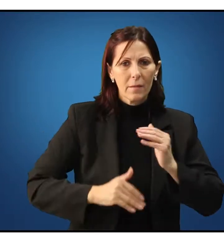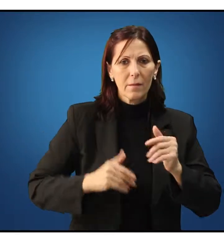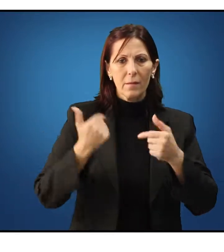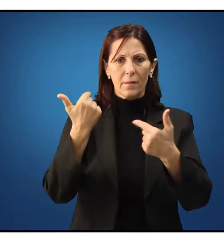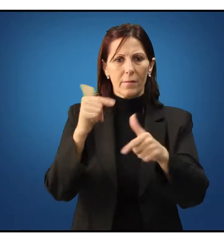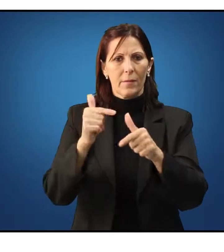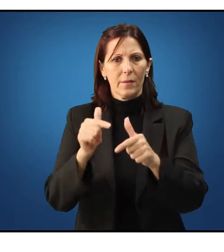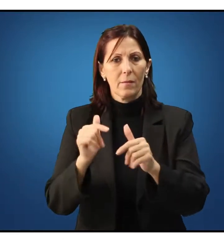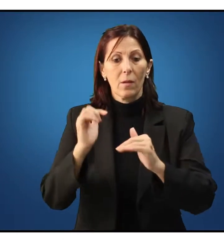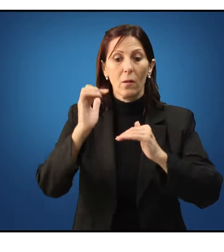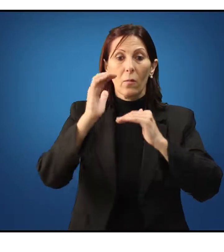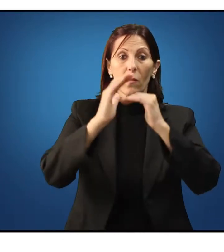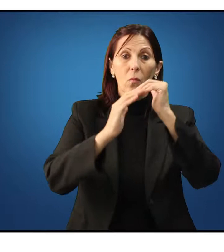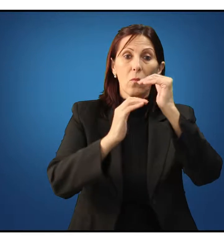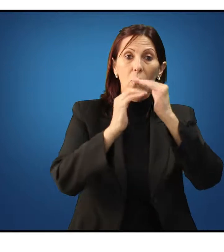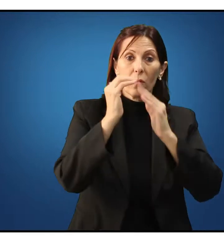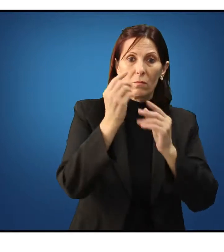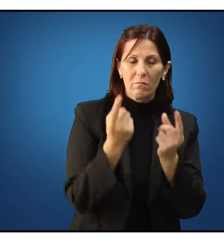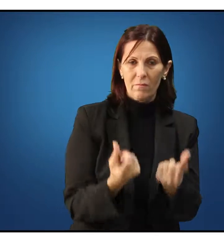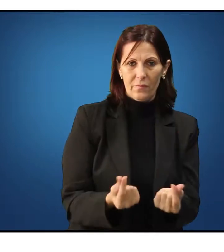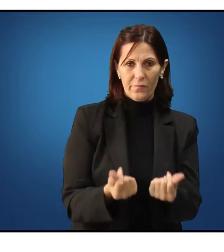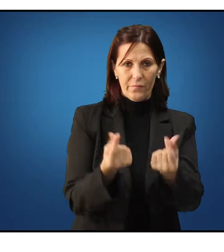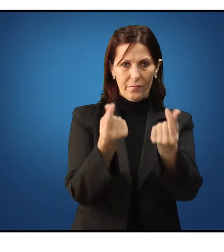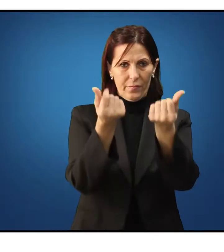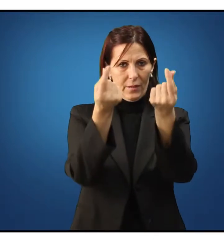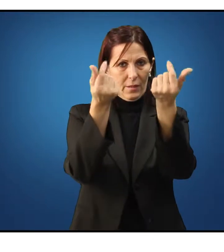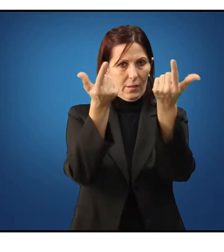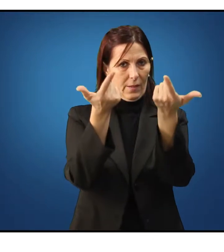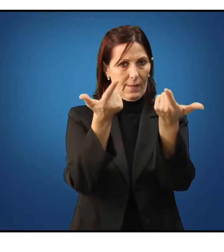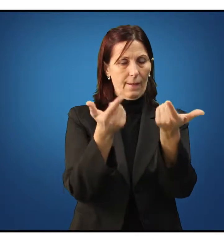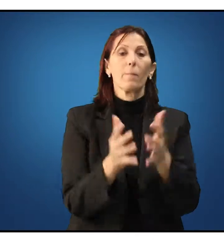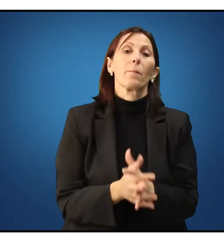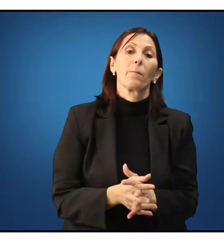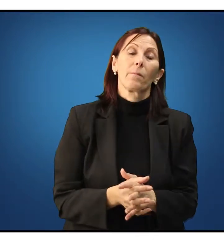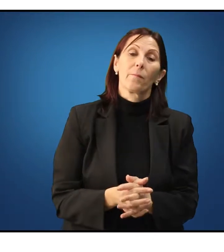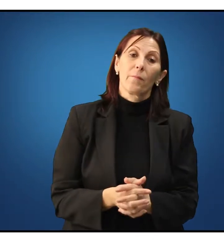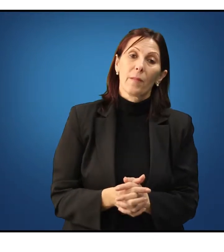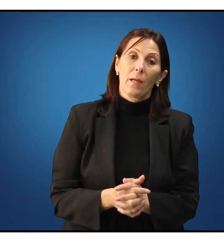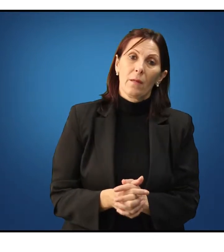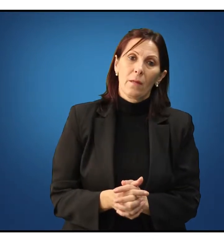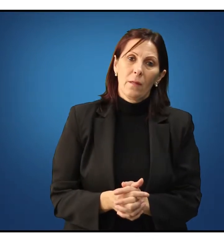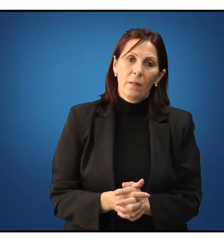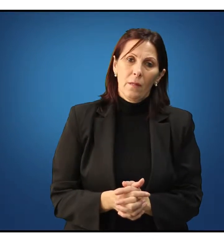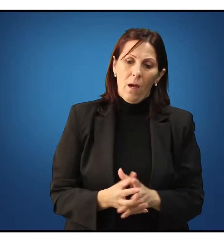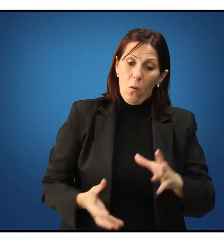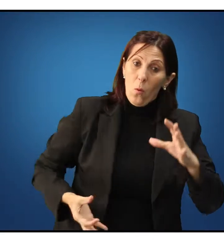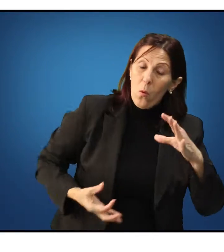produzir riqueza, vamos dizer assim. Ao unir